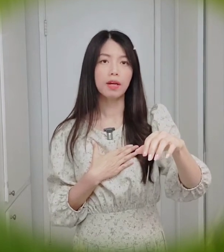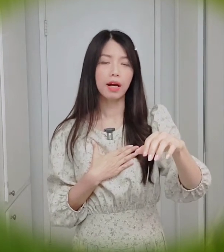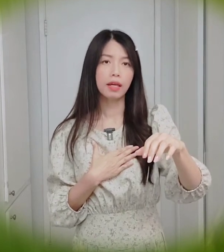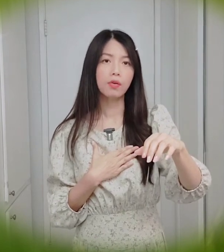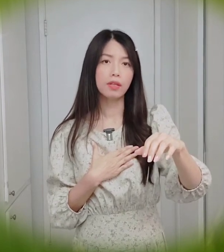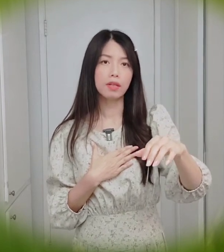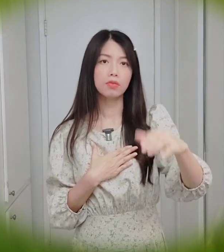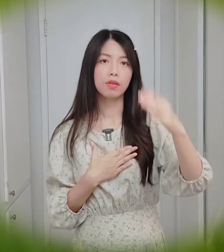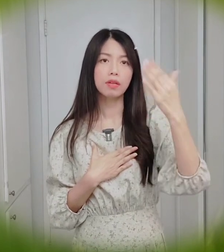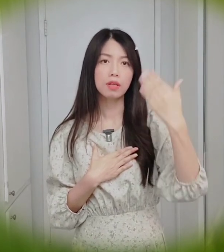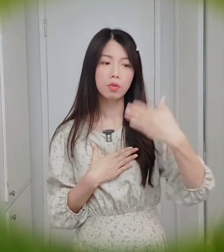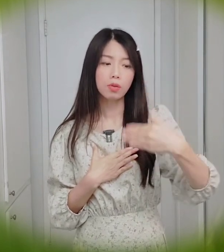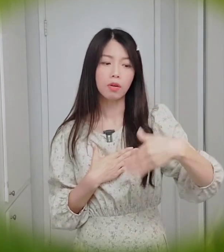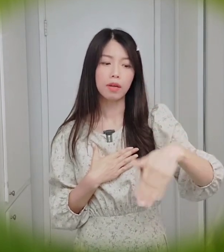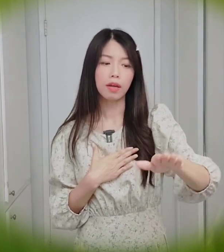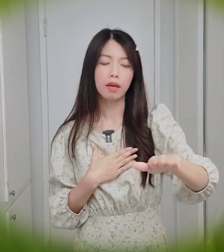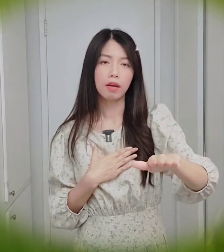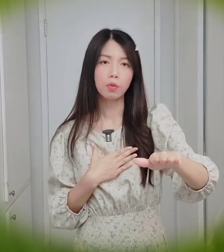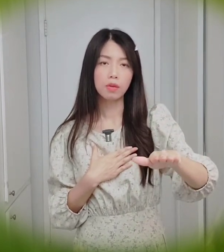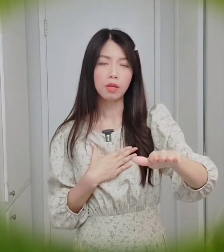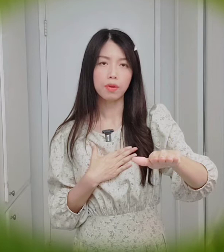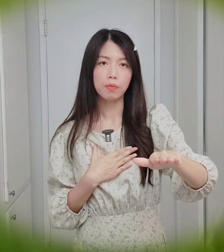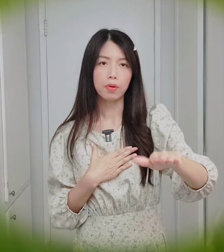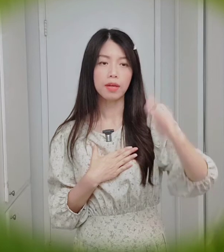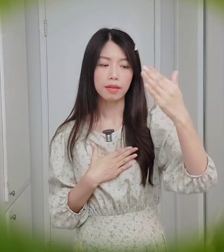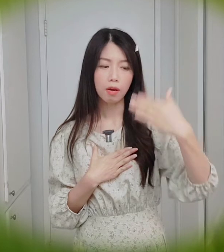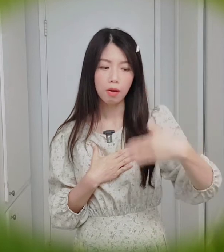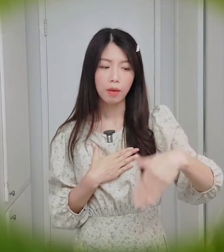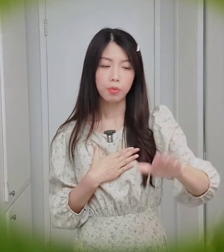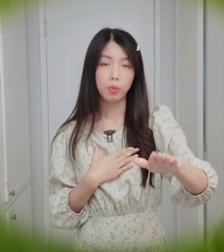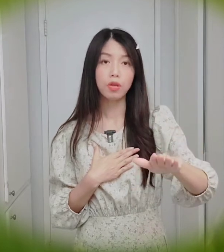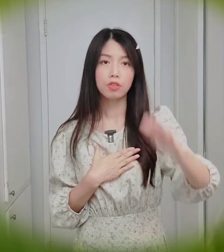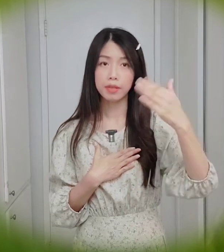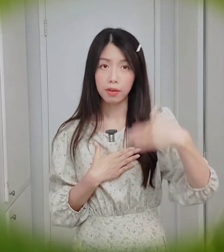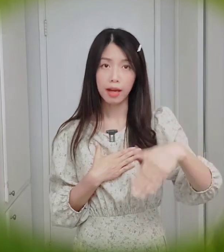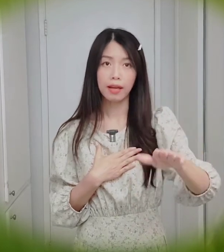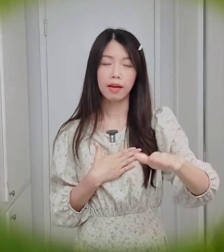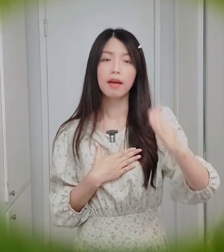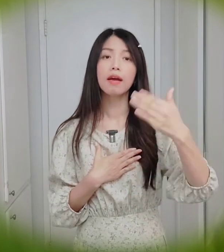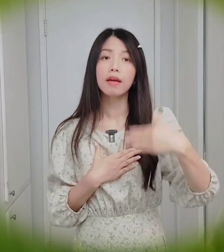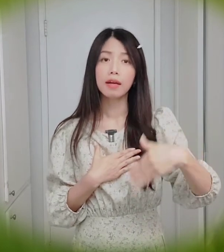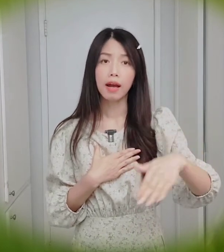갈까요? 가다라고 하는 뜻의 수어는 손을 이렇게 손등이 위를 보이게 해서 앞으로 보내주시면 돼요.